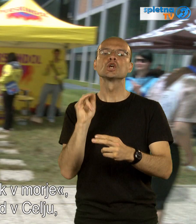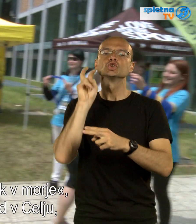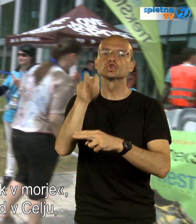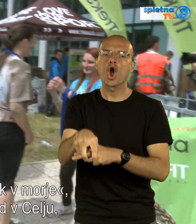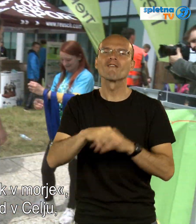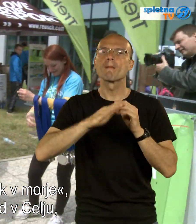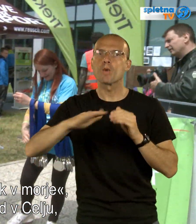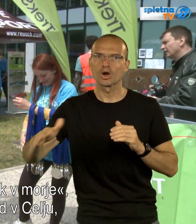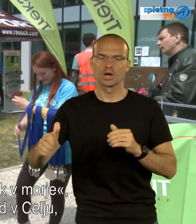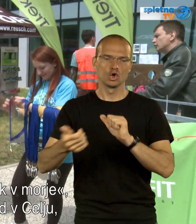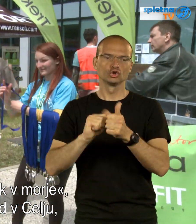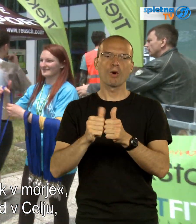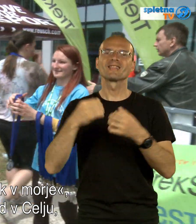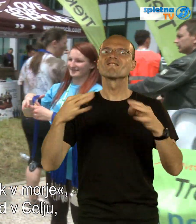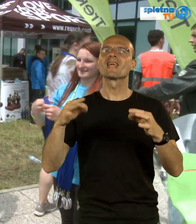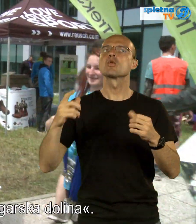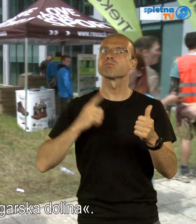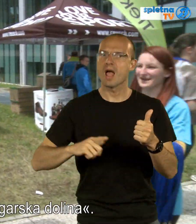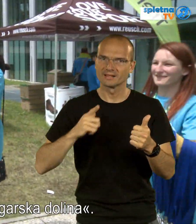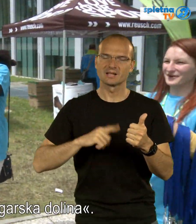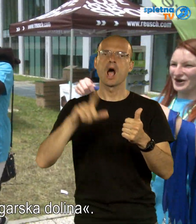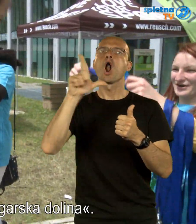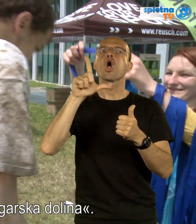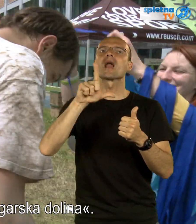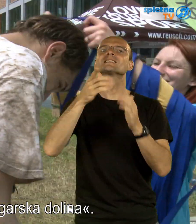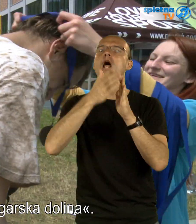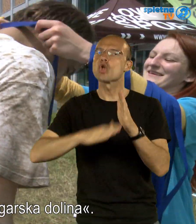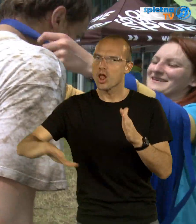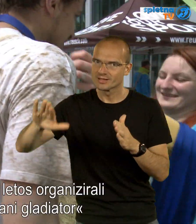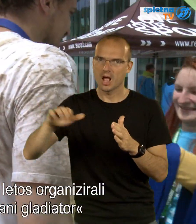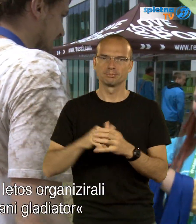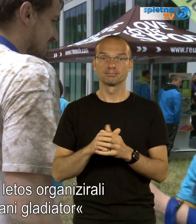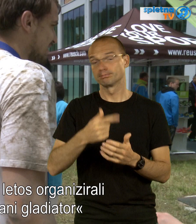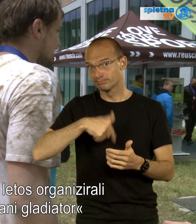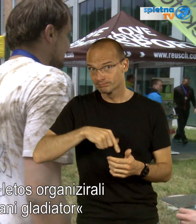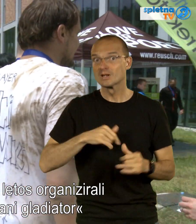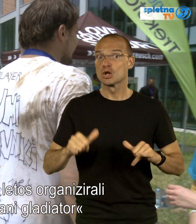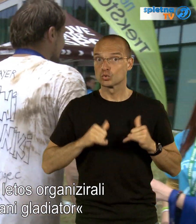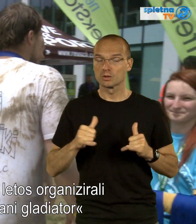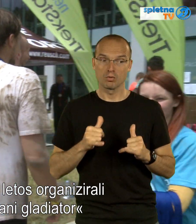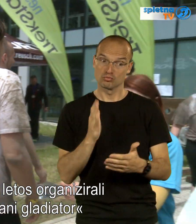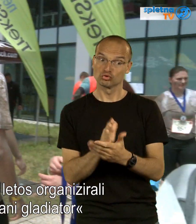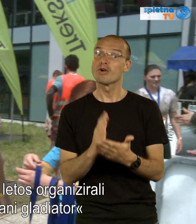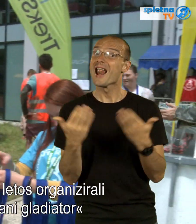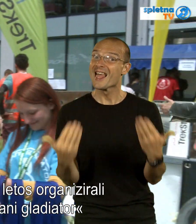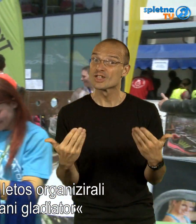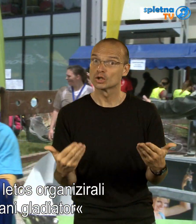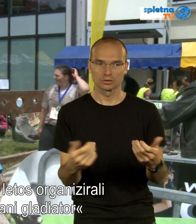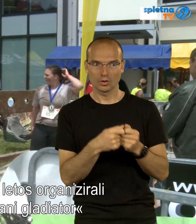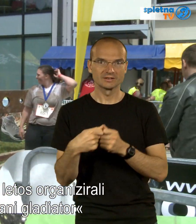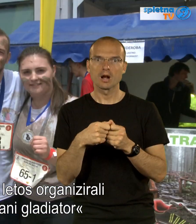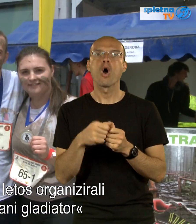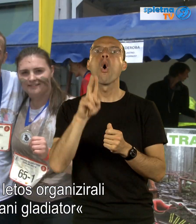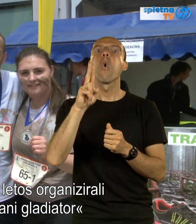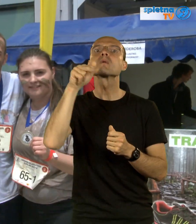morje, športni vikend Ljubljanica, športni vikend Logarska dolina. Trudimo se sigurno, da bi že letos organizirali